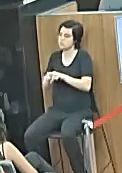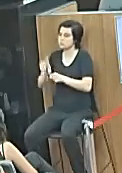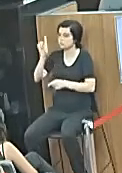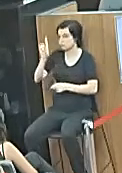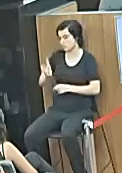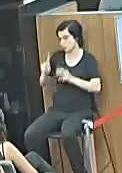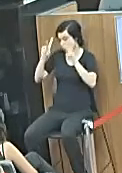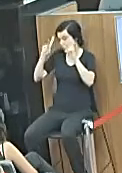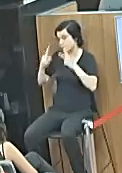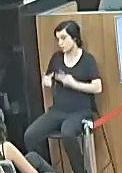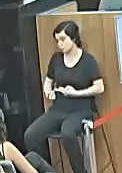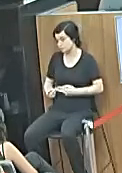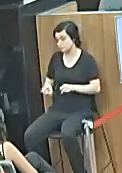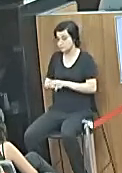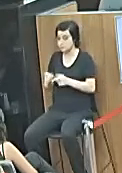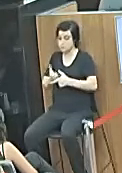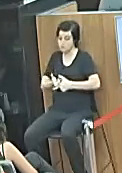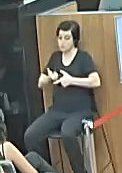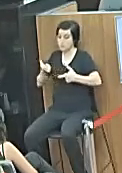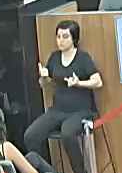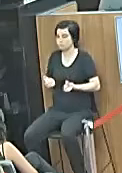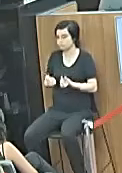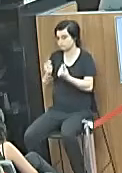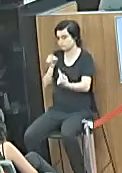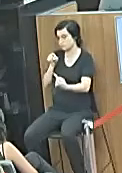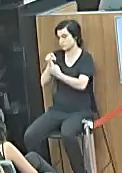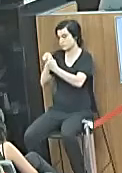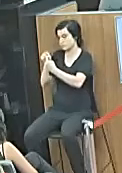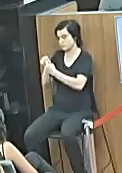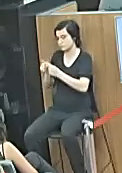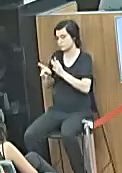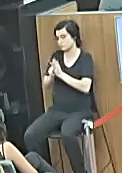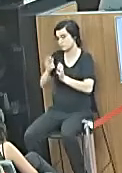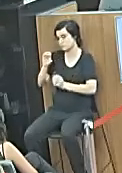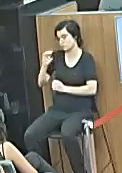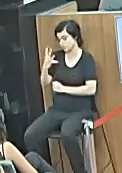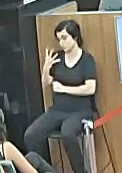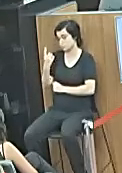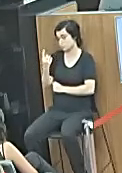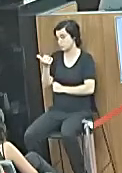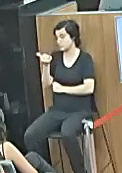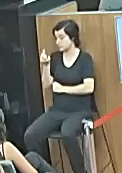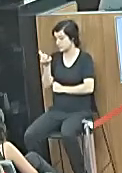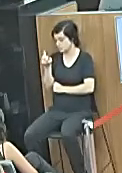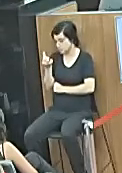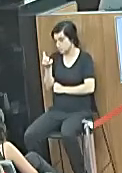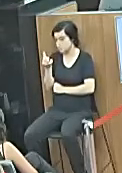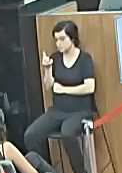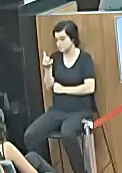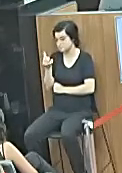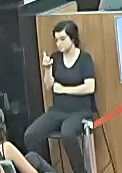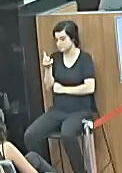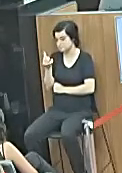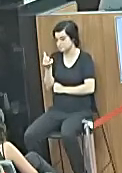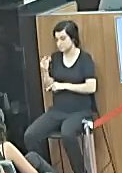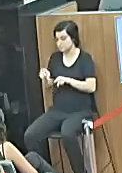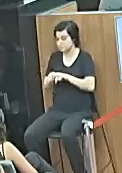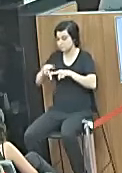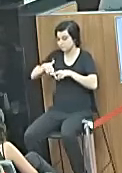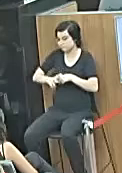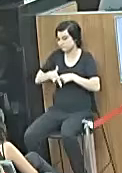físicas e financeiras de ação 41 16 promessas promoção proteção e reparação de direitos